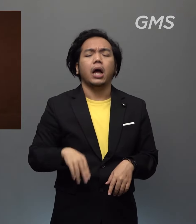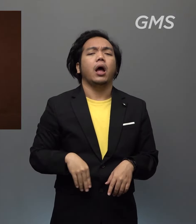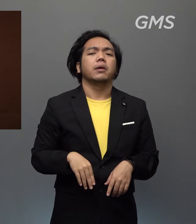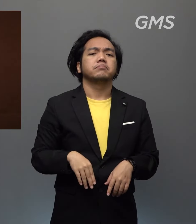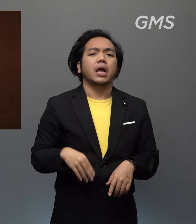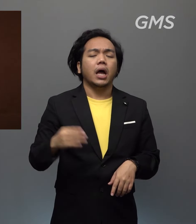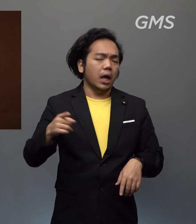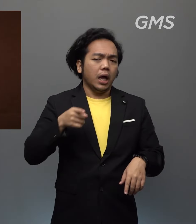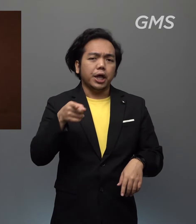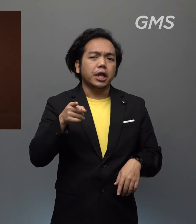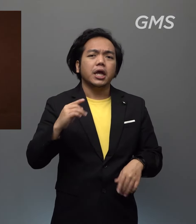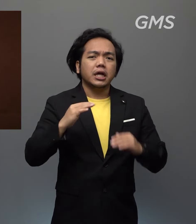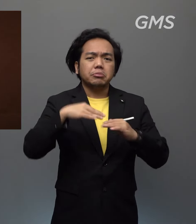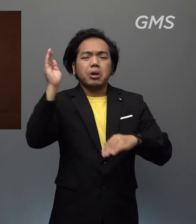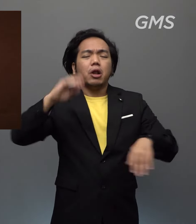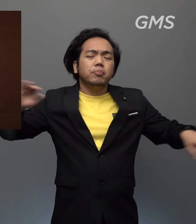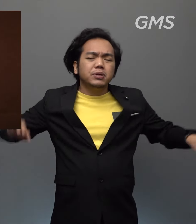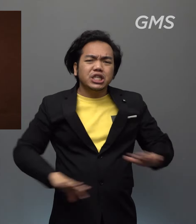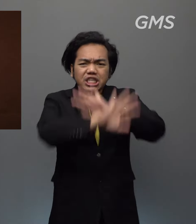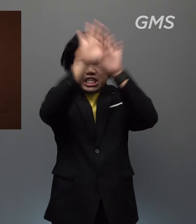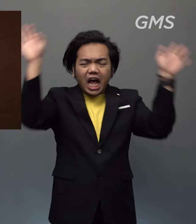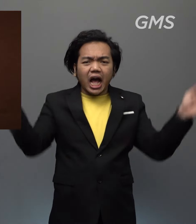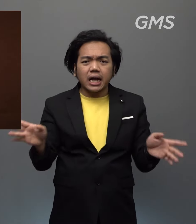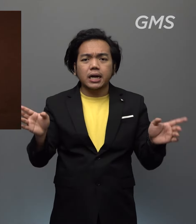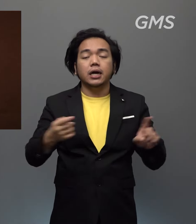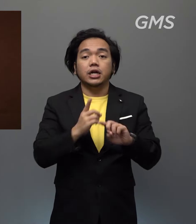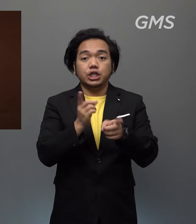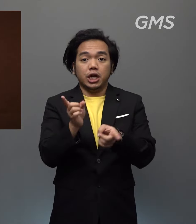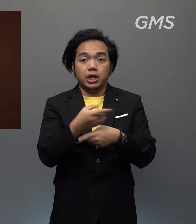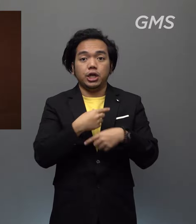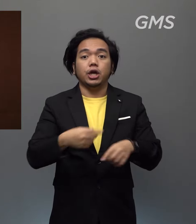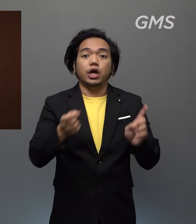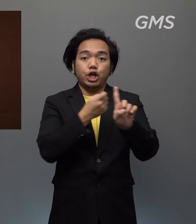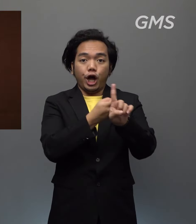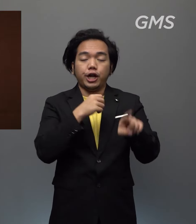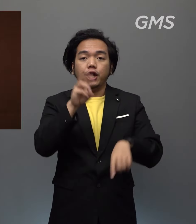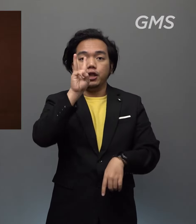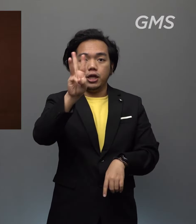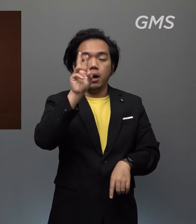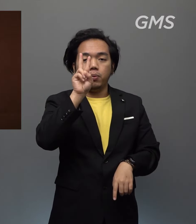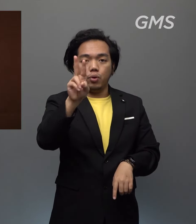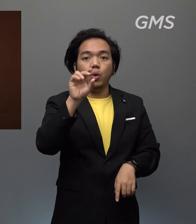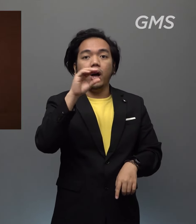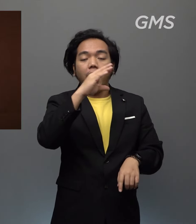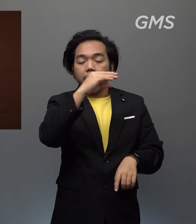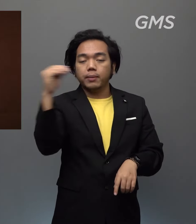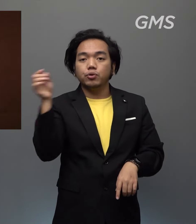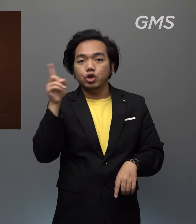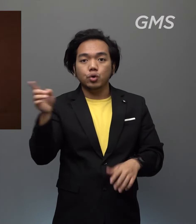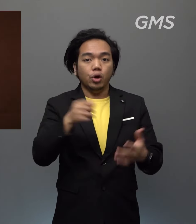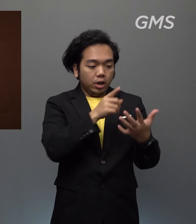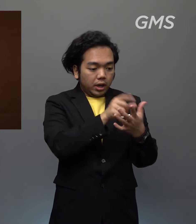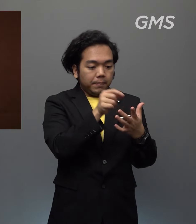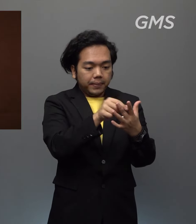diseleksi yang takut disuruh pulang. Yang takut dan yang gentar kalian pulang. Lalu kita mencatat